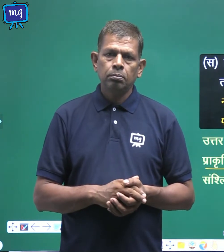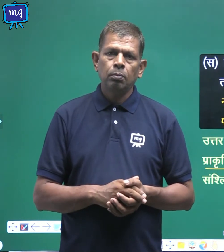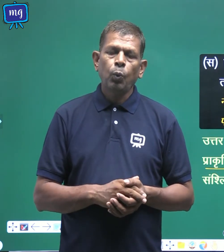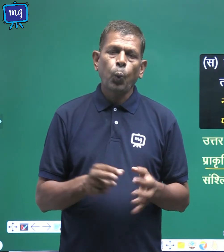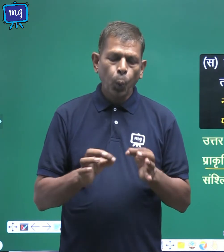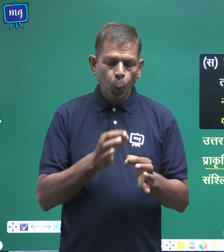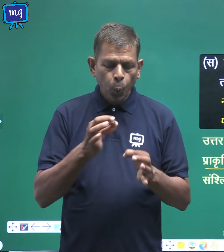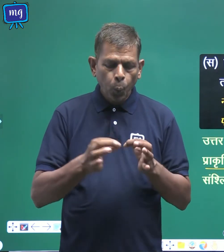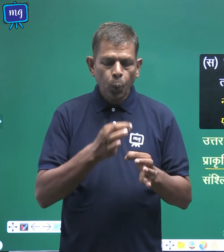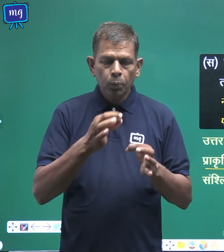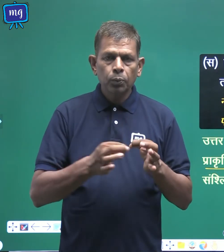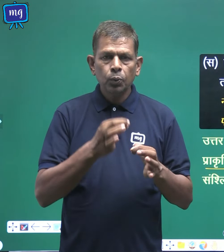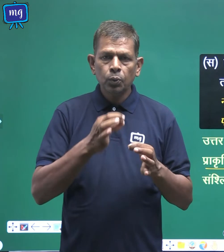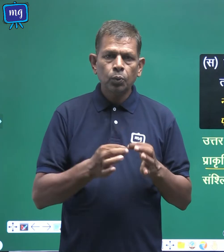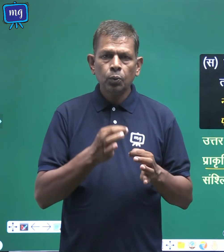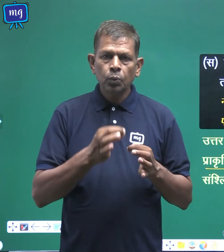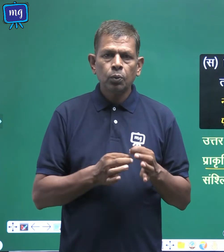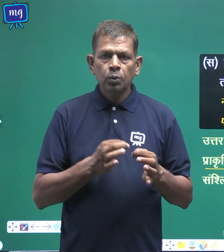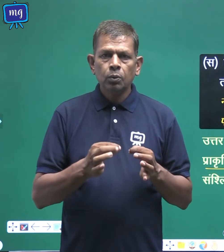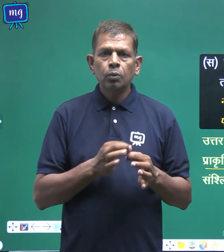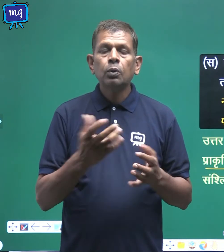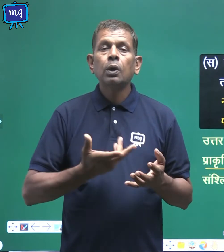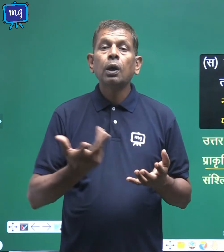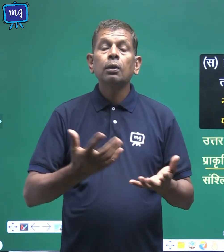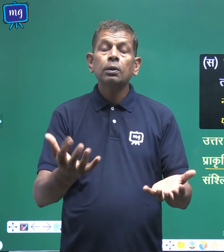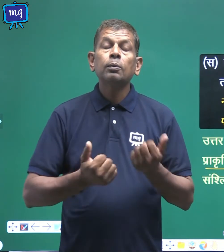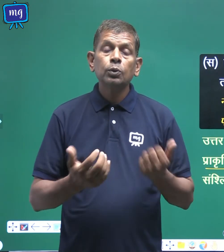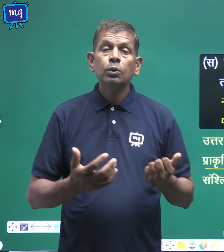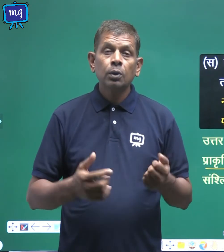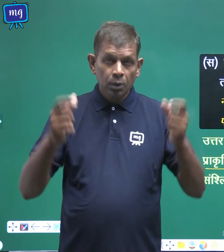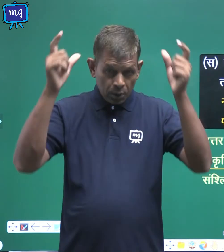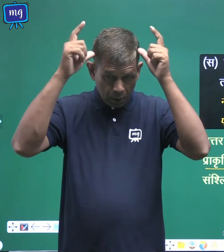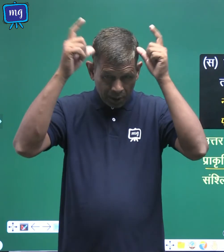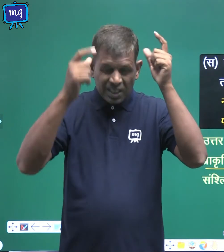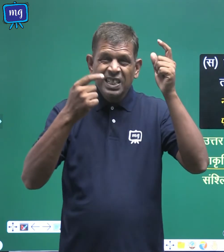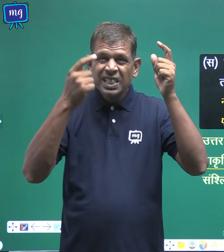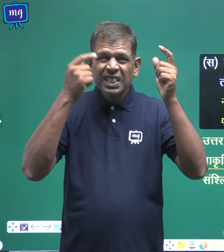ऊन, ऊन कहाँ से मिलती है बच्चों? भेड़ से।